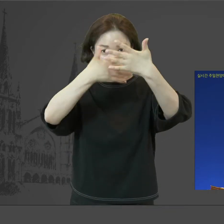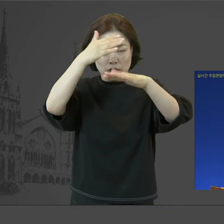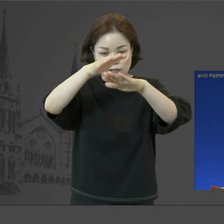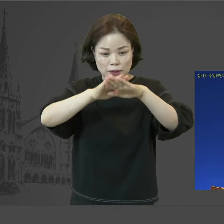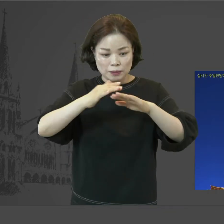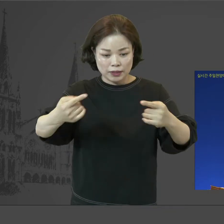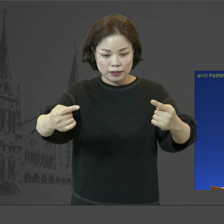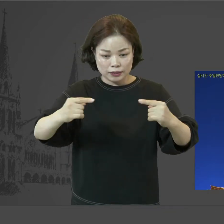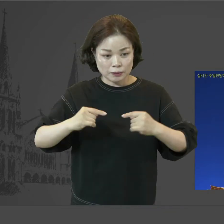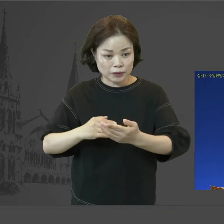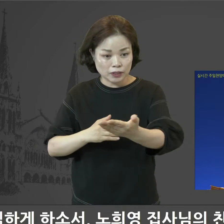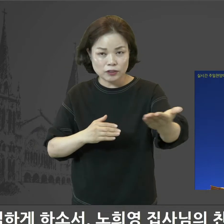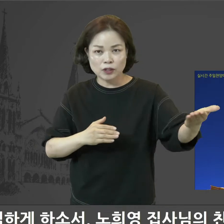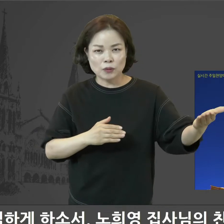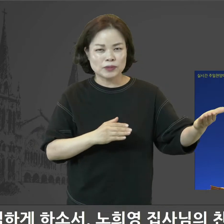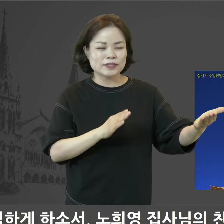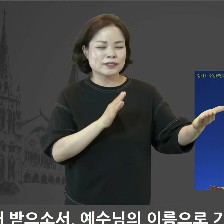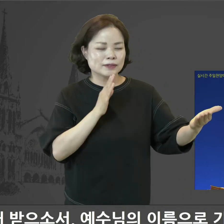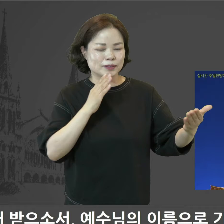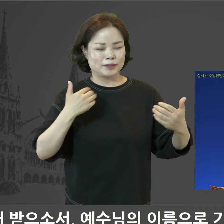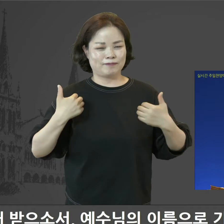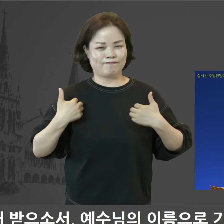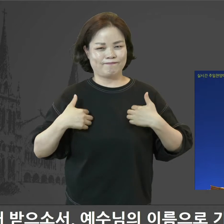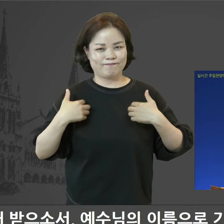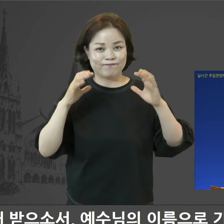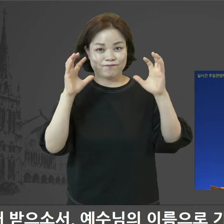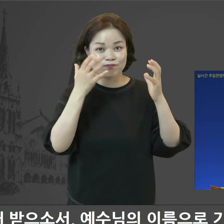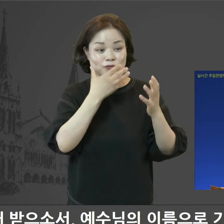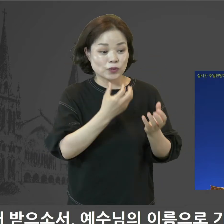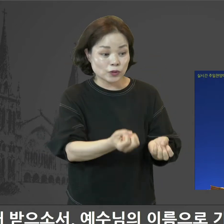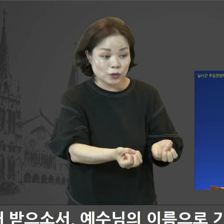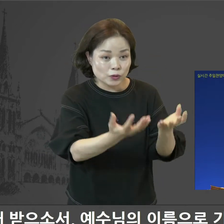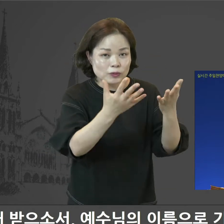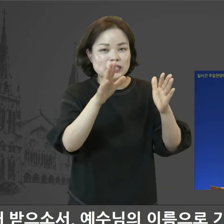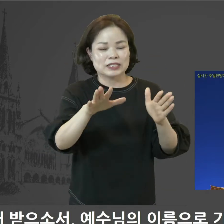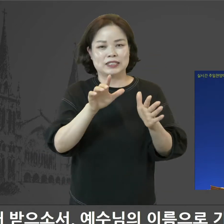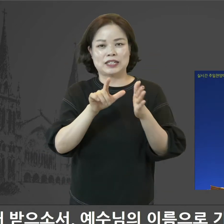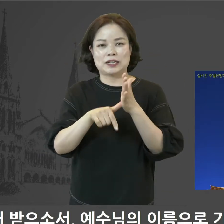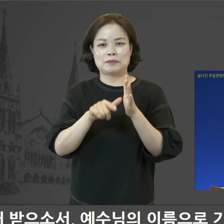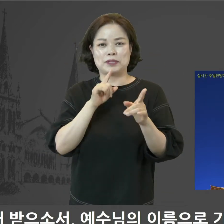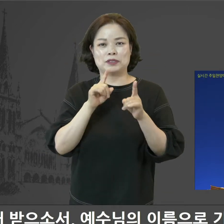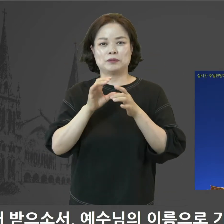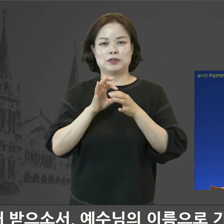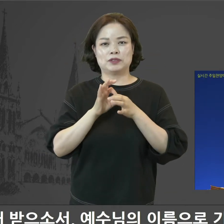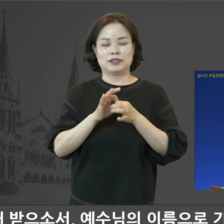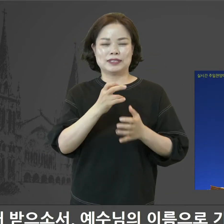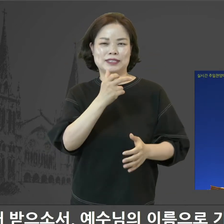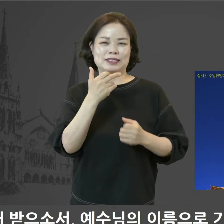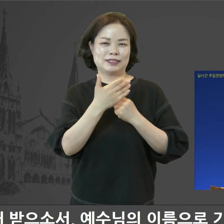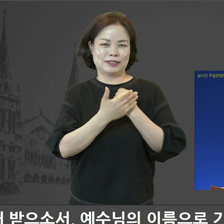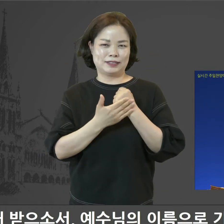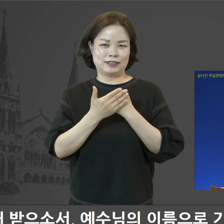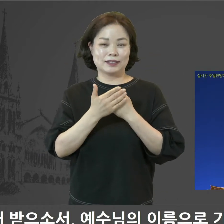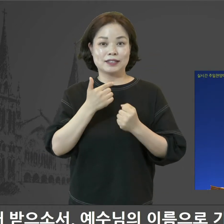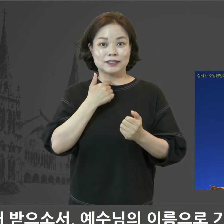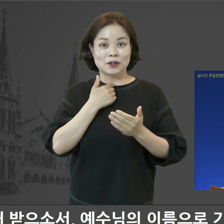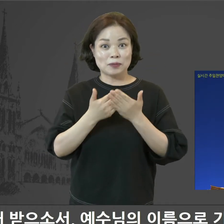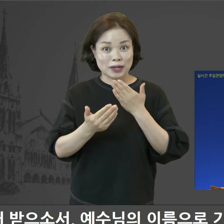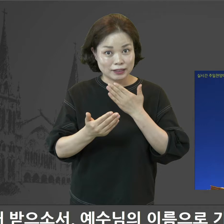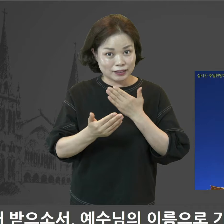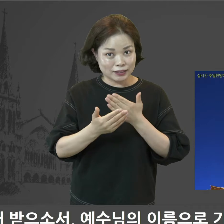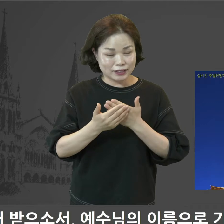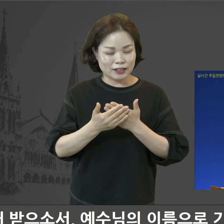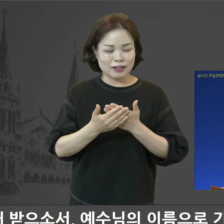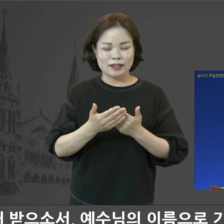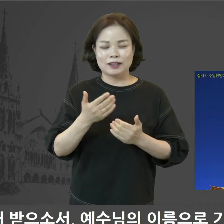참여하신 여러분들을 또한 진심으로 환영하고 축복합니다. 오늘 이 시간 이 말씀을 통해 큰 은혜를 경험하시는